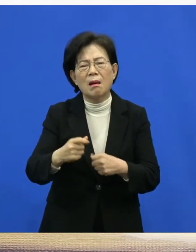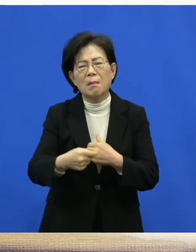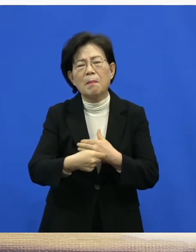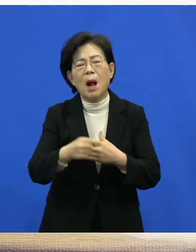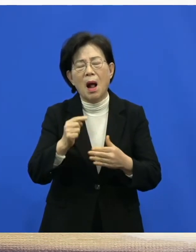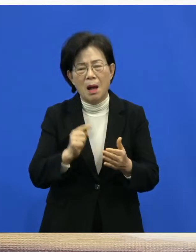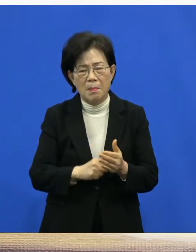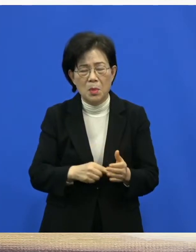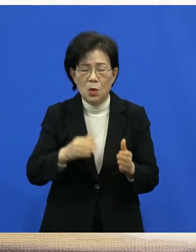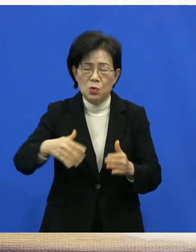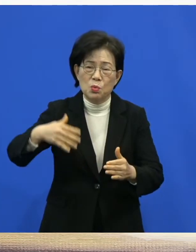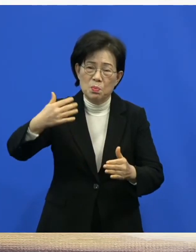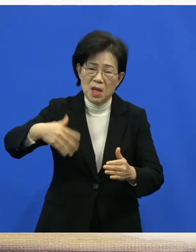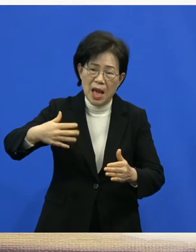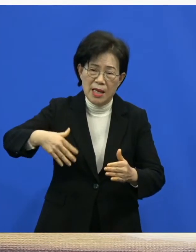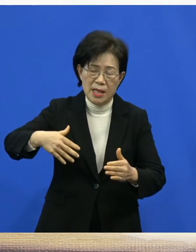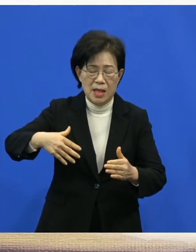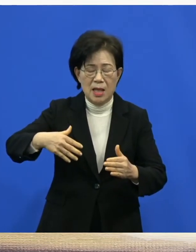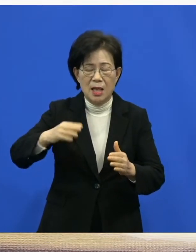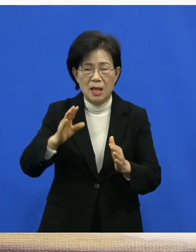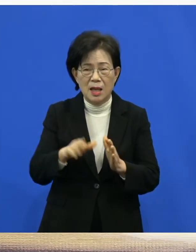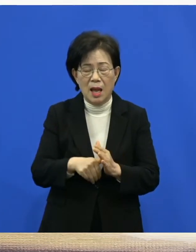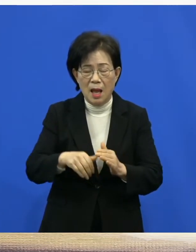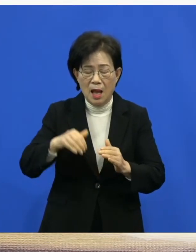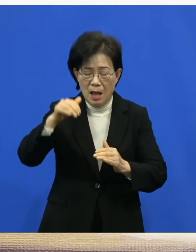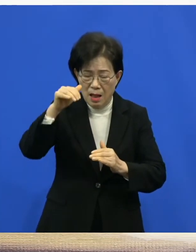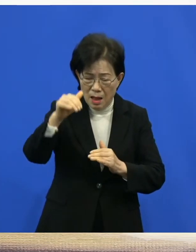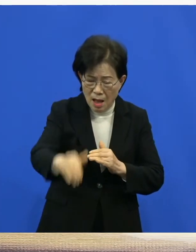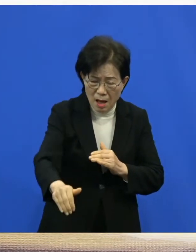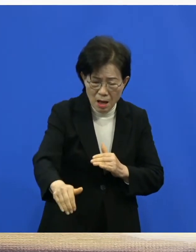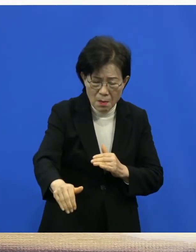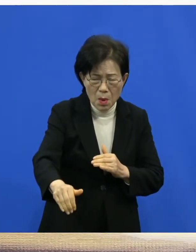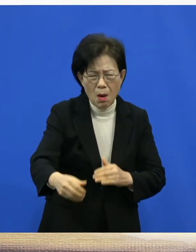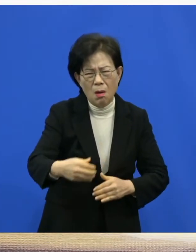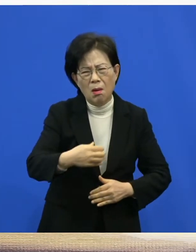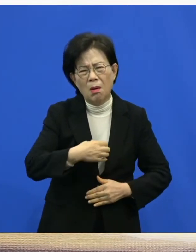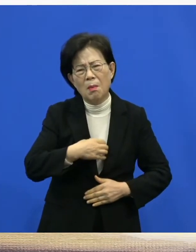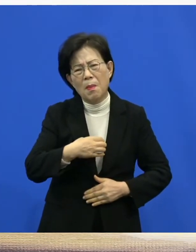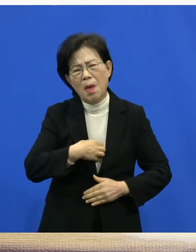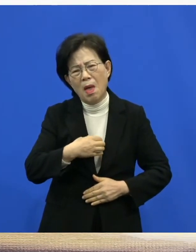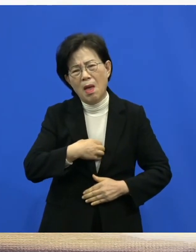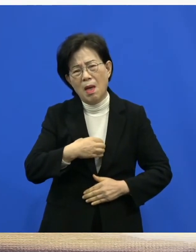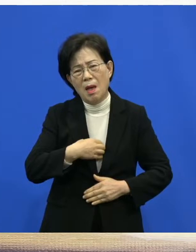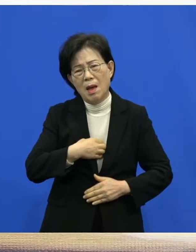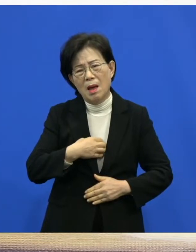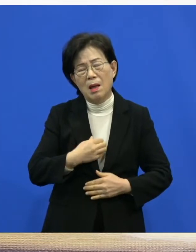그러니까 준비가 안 된 상태에서 맞이하는 내리막은 험악한 거죠.